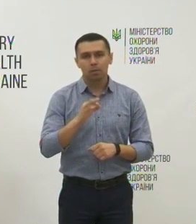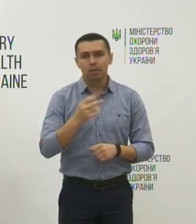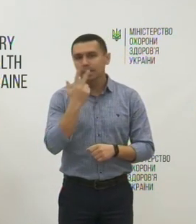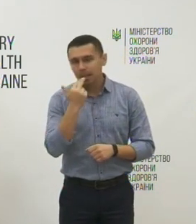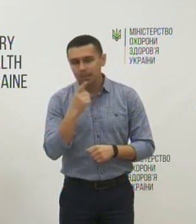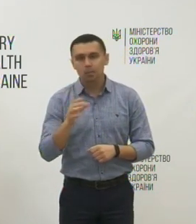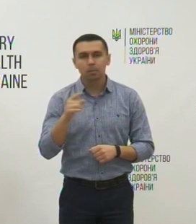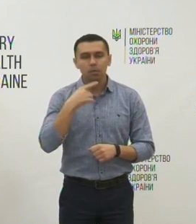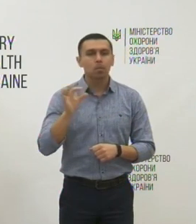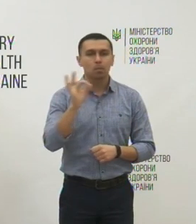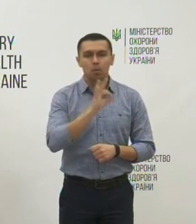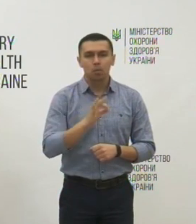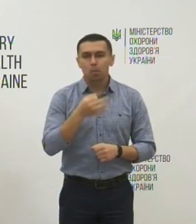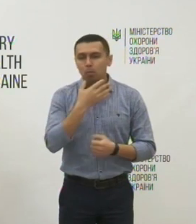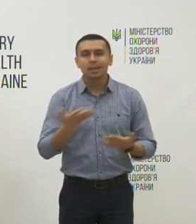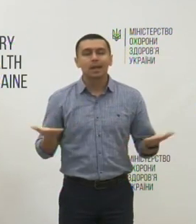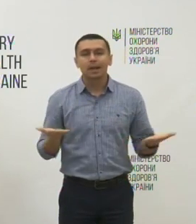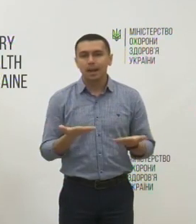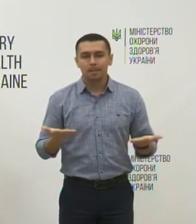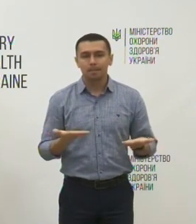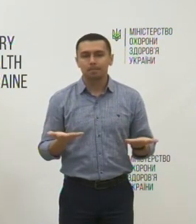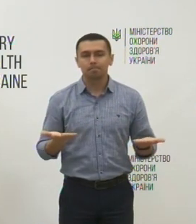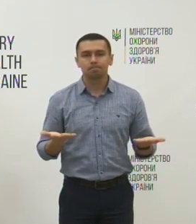нежень, ми говоримо про будь-яке,